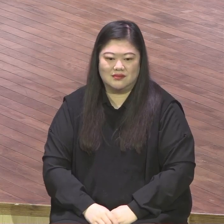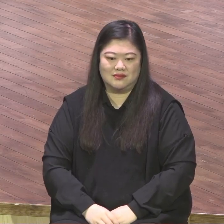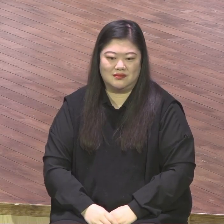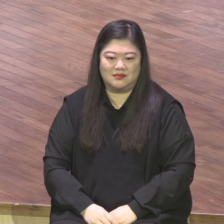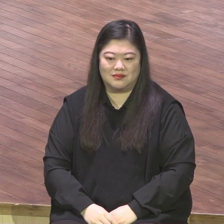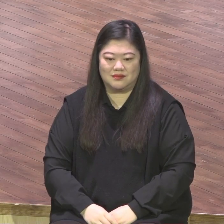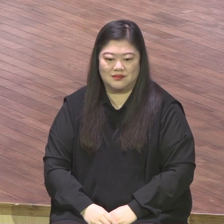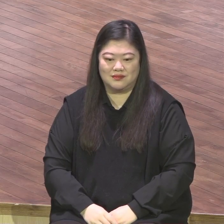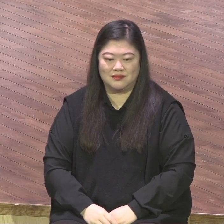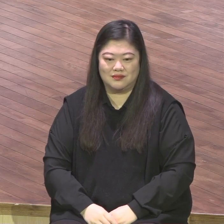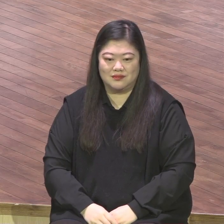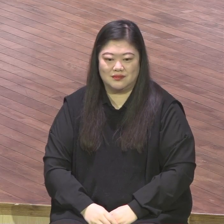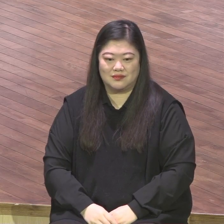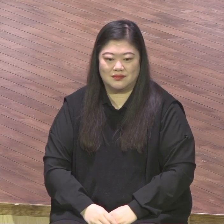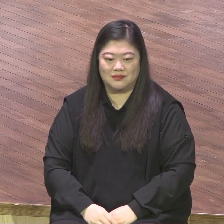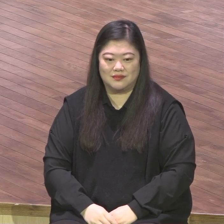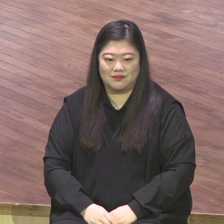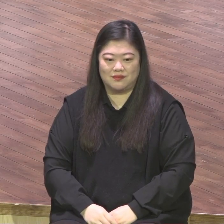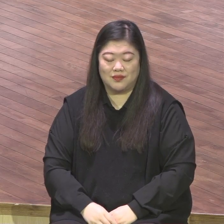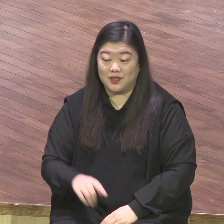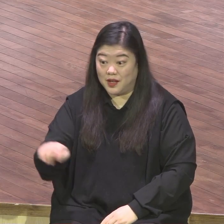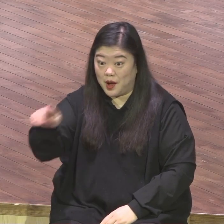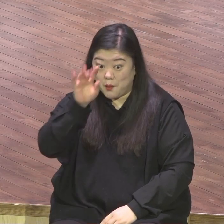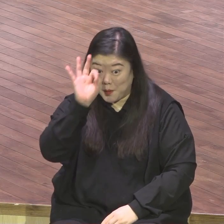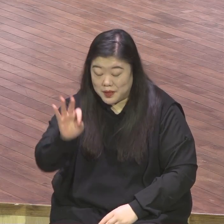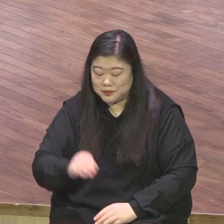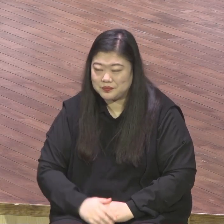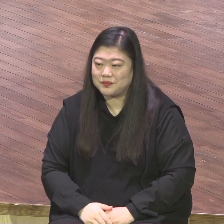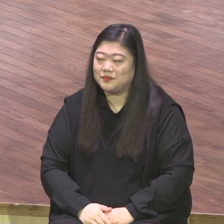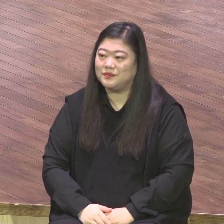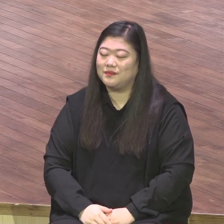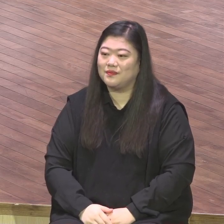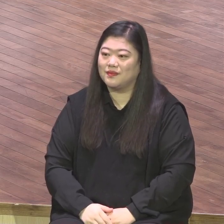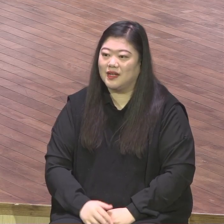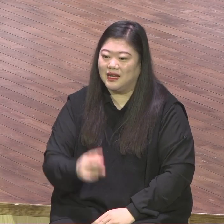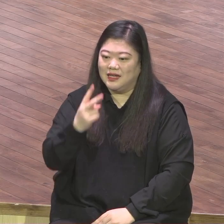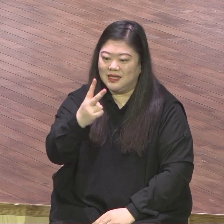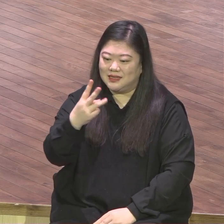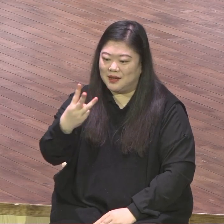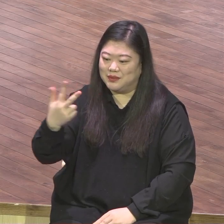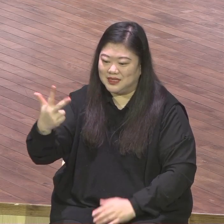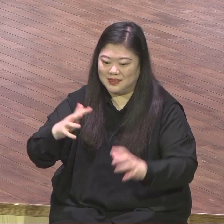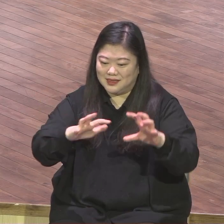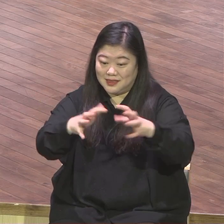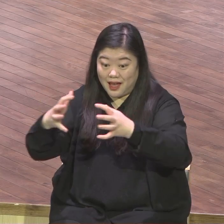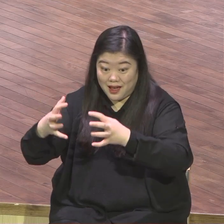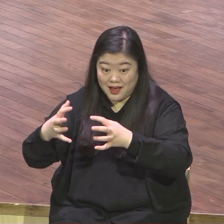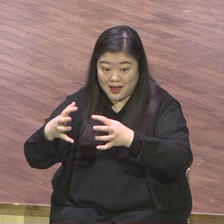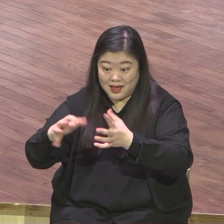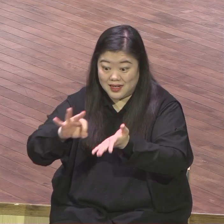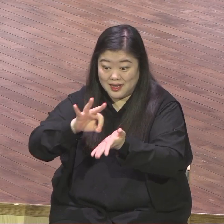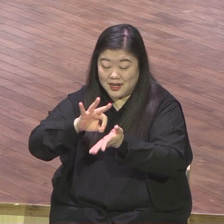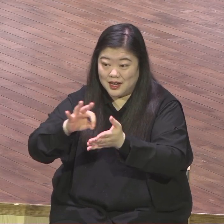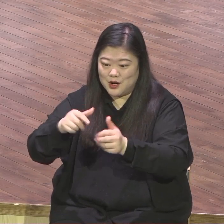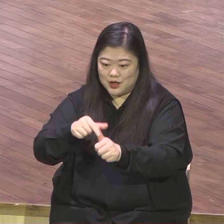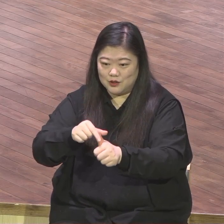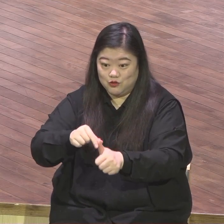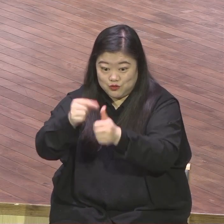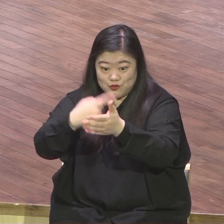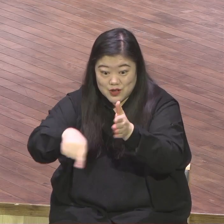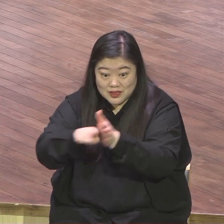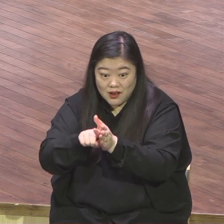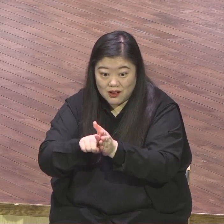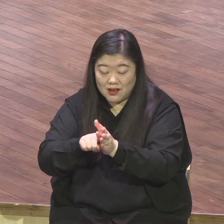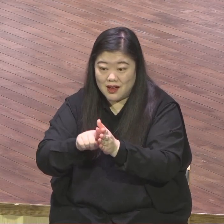어떤 분들은 내가 어떻게 237 나라 살리는데 쓰임 받느냐, 내같이 없는